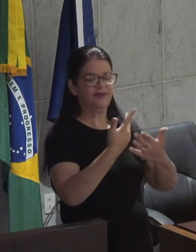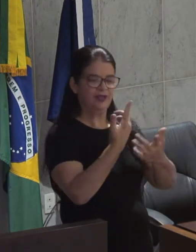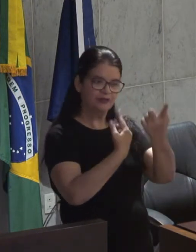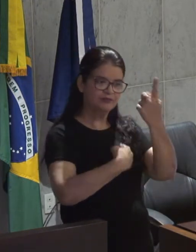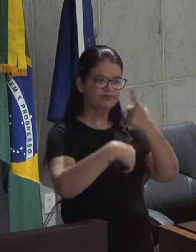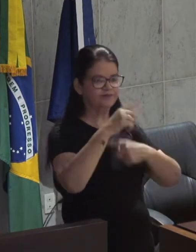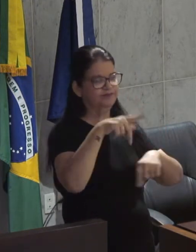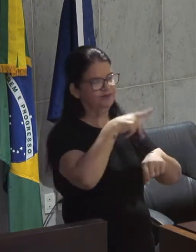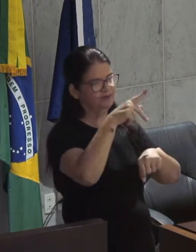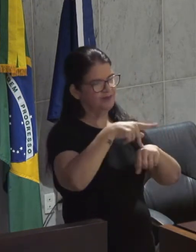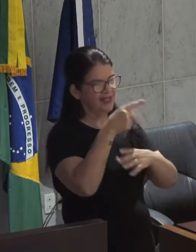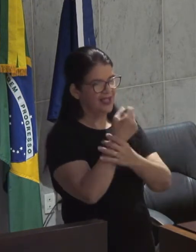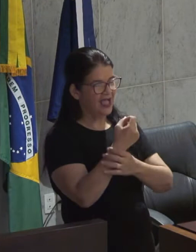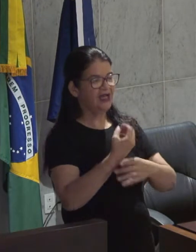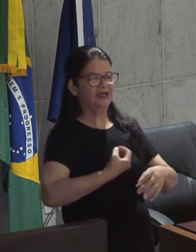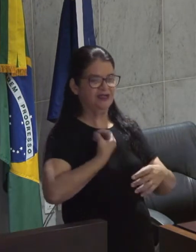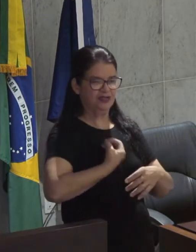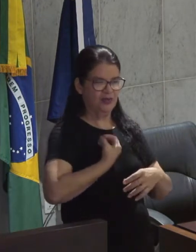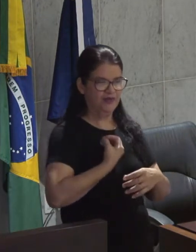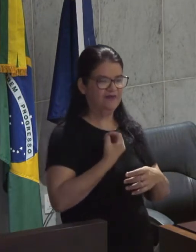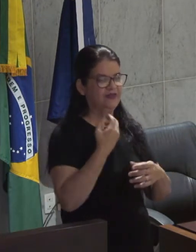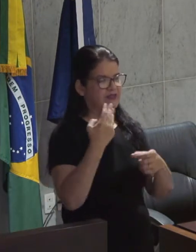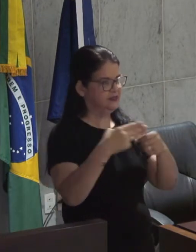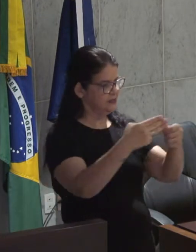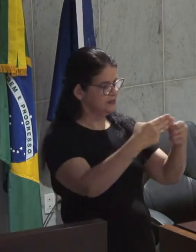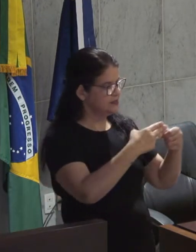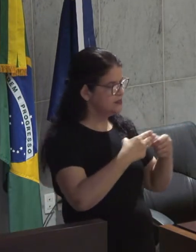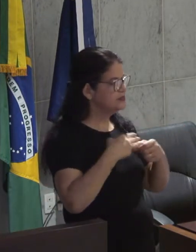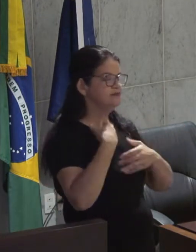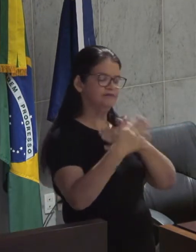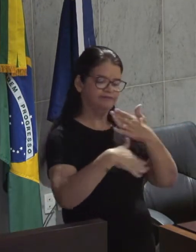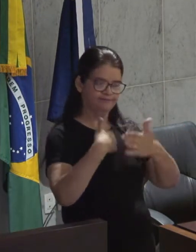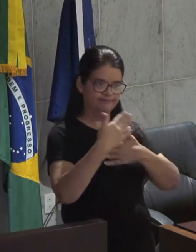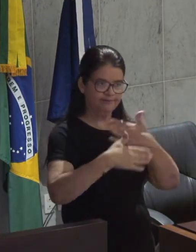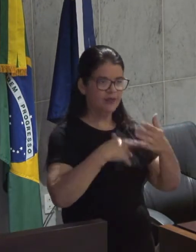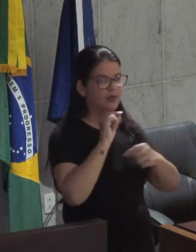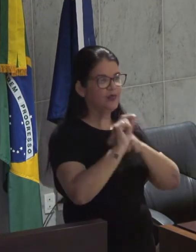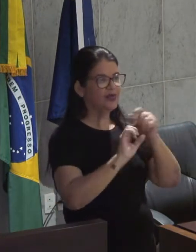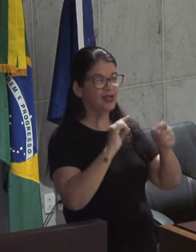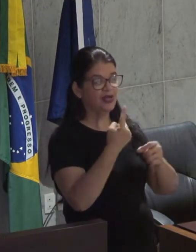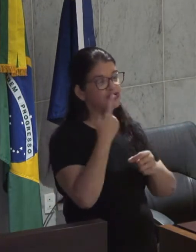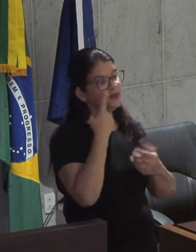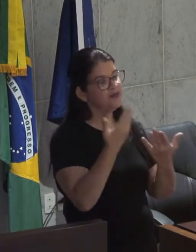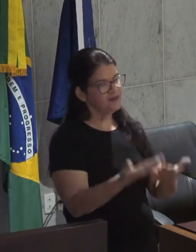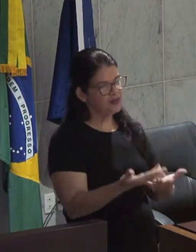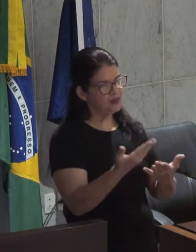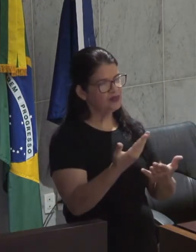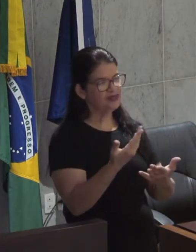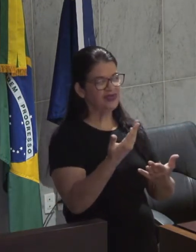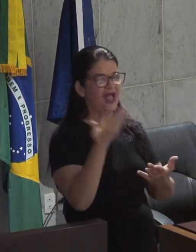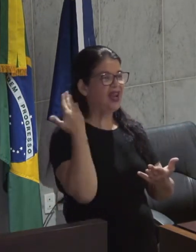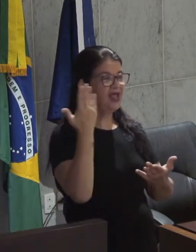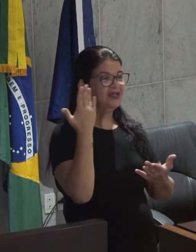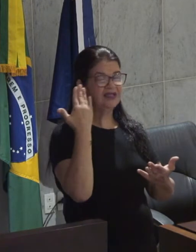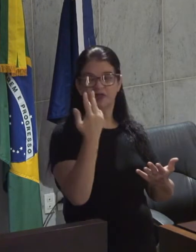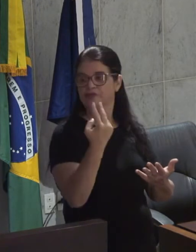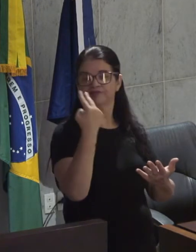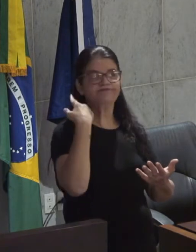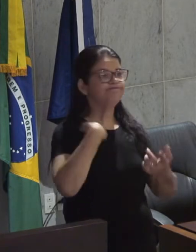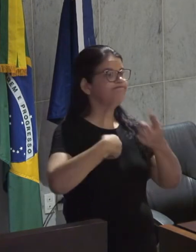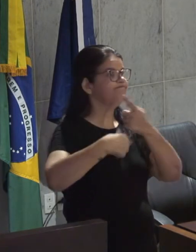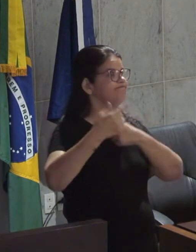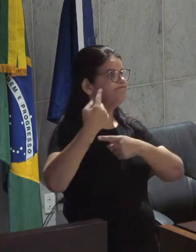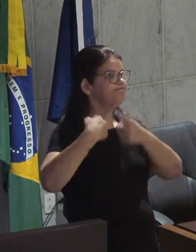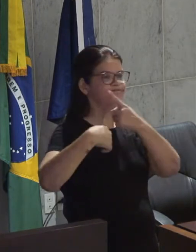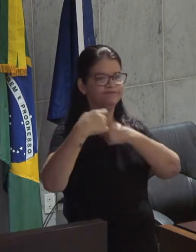que garante a sobrevivência dos municípios. E o que nós estamos vendo hoje é a gente voltando lá atrás,